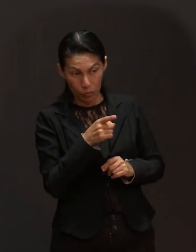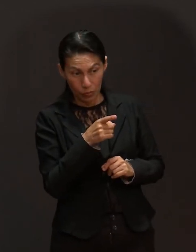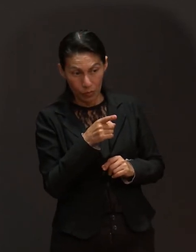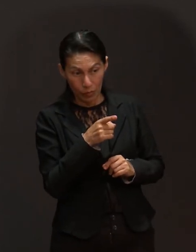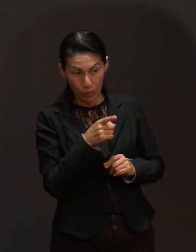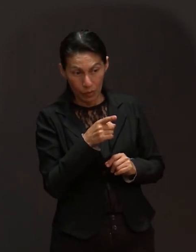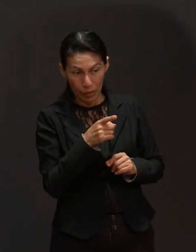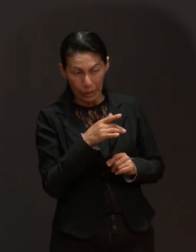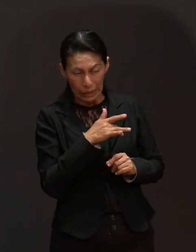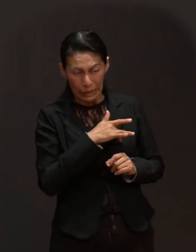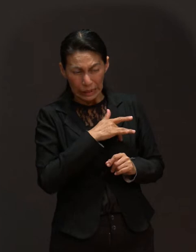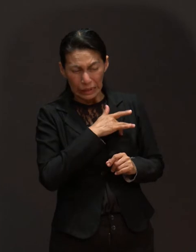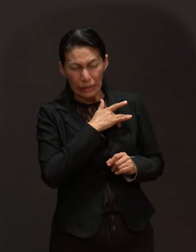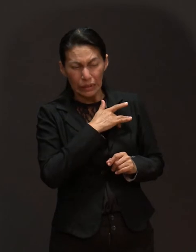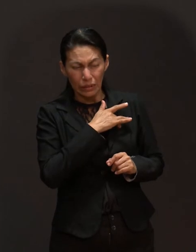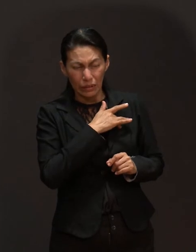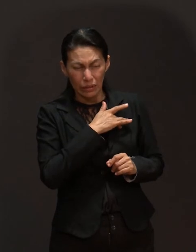nació,